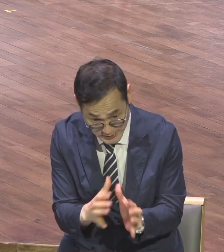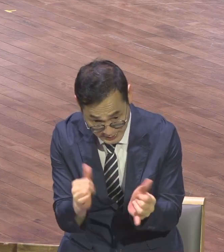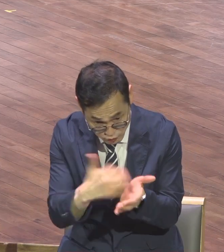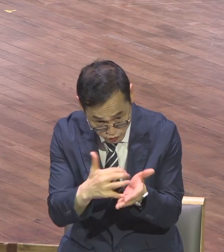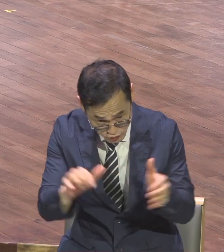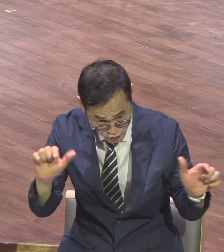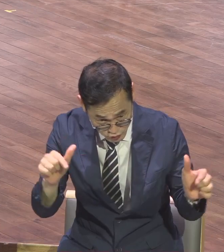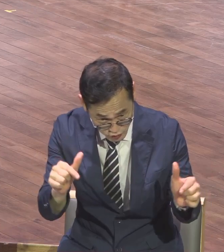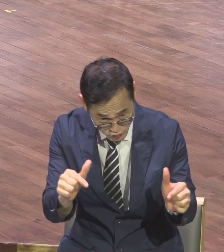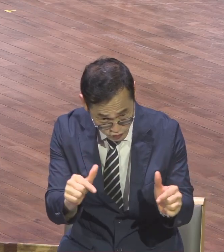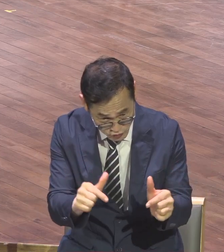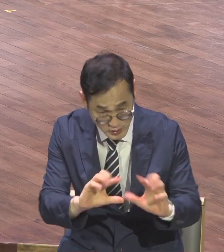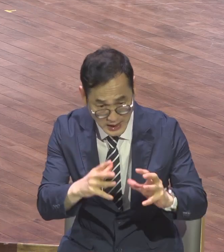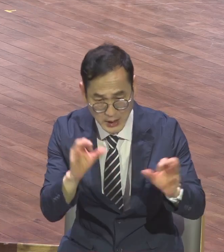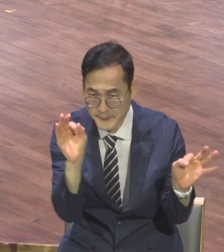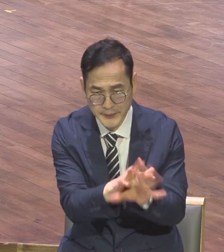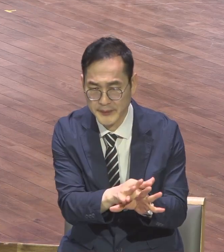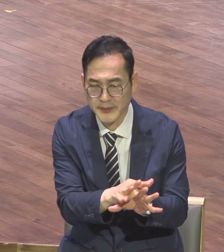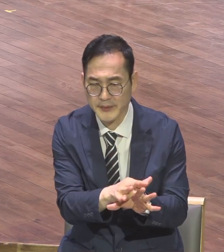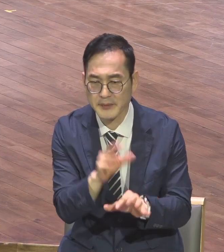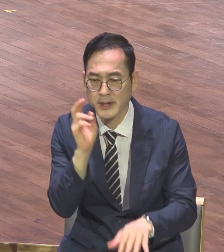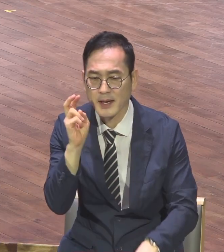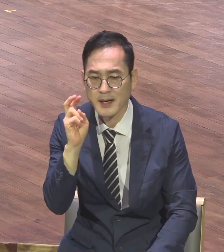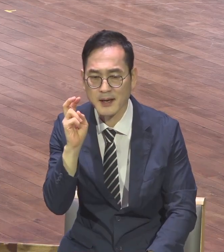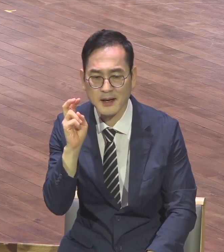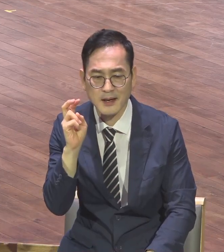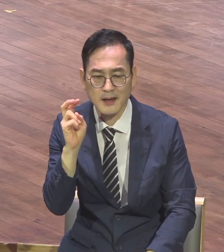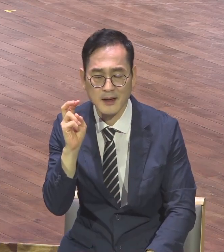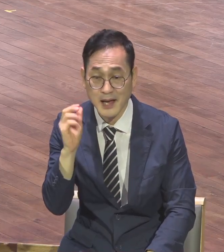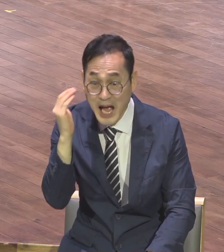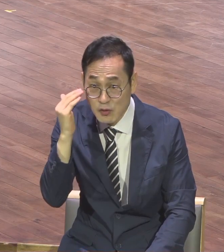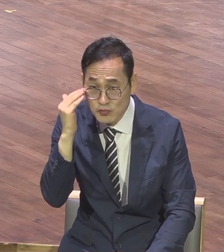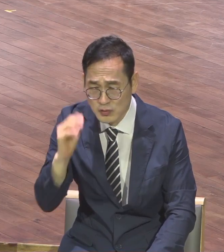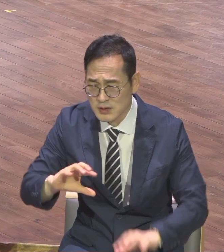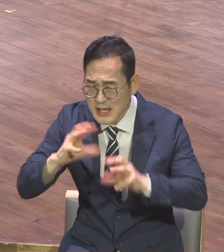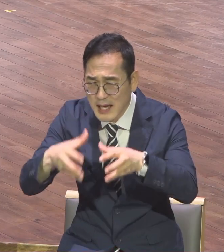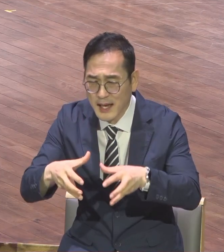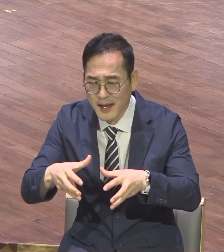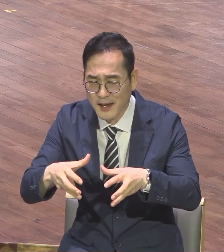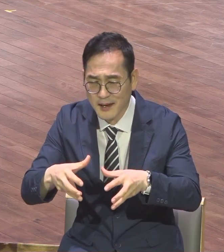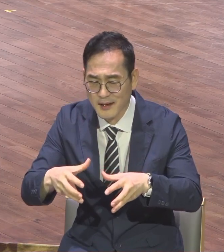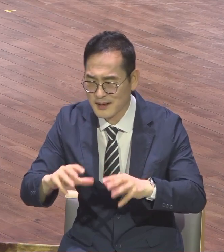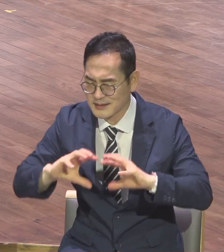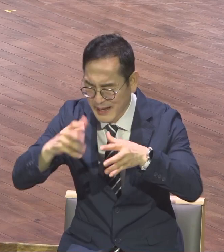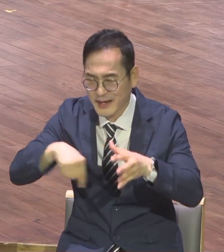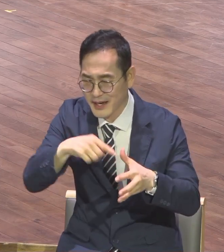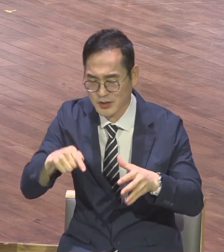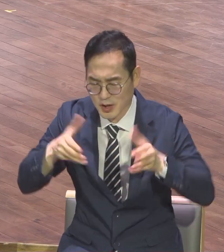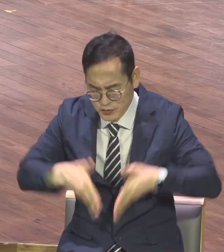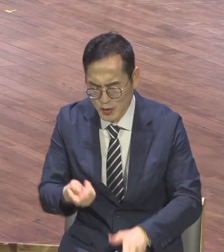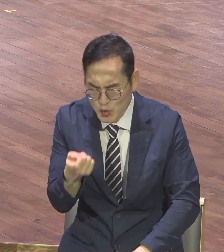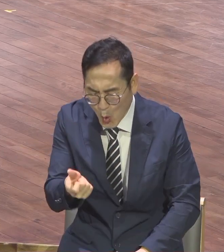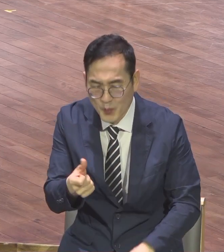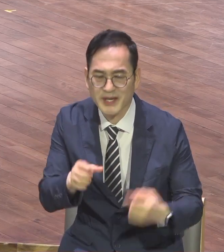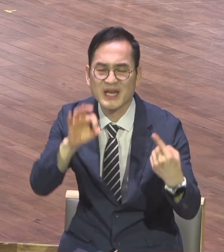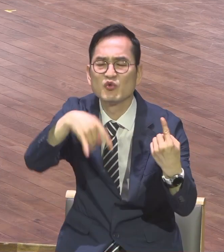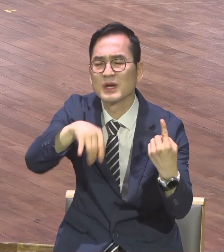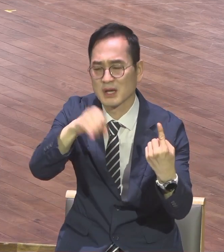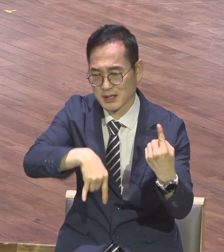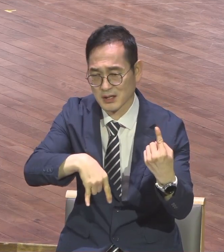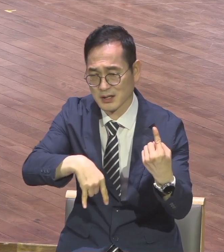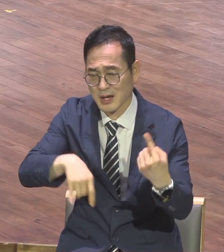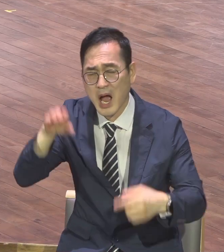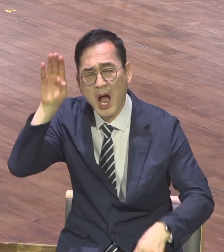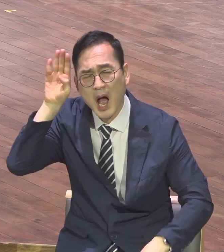것이다. 세계에서 제일 출산율이 적은 게 우리 한국이. 그래서 이 콜만 교수 그런 말을, 한국이 없어질